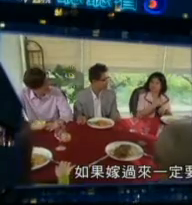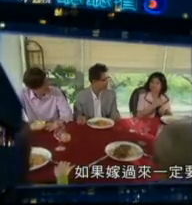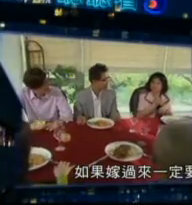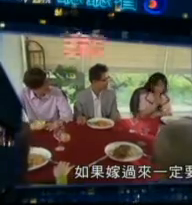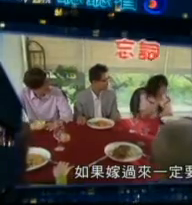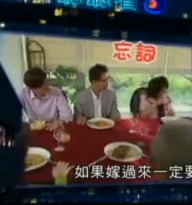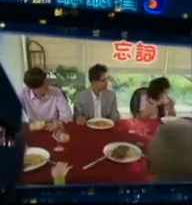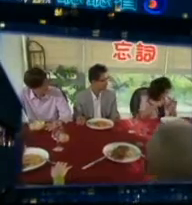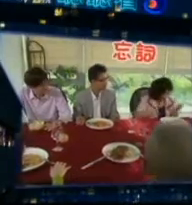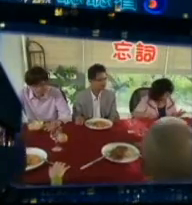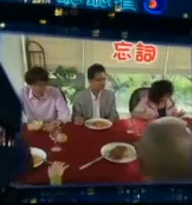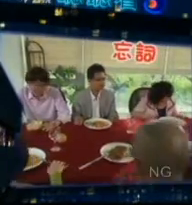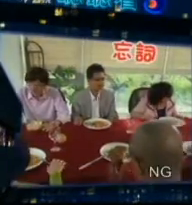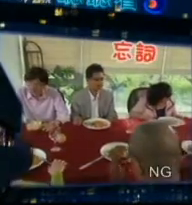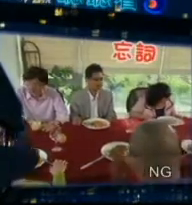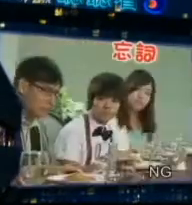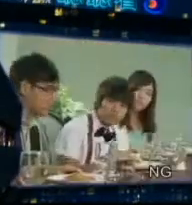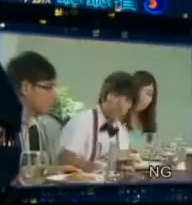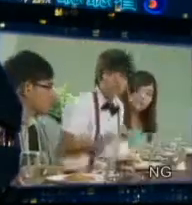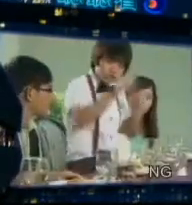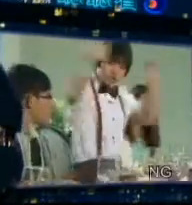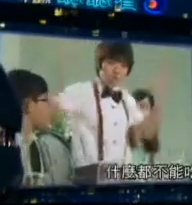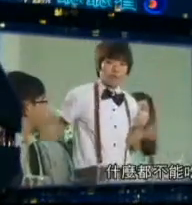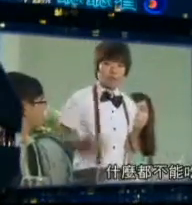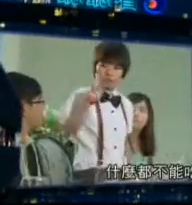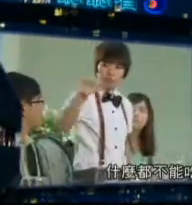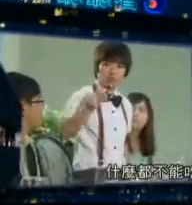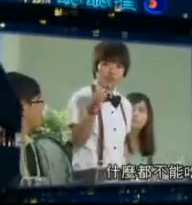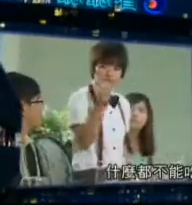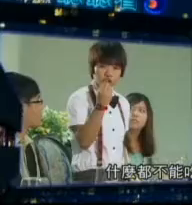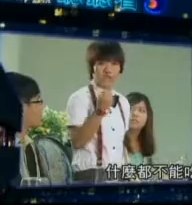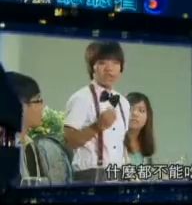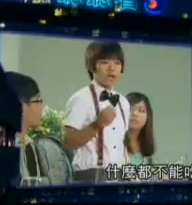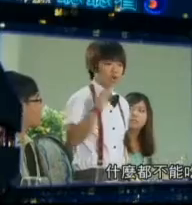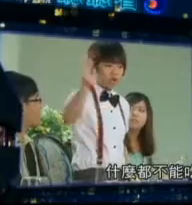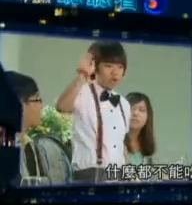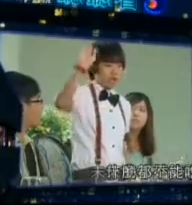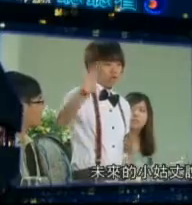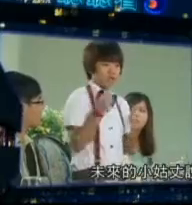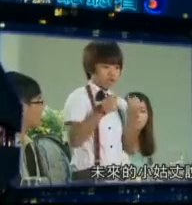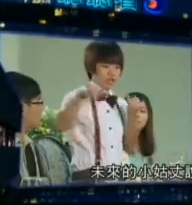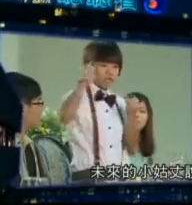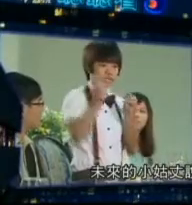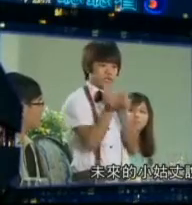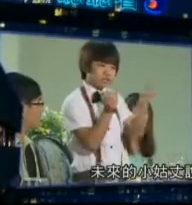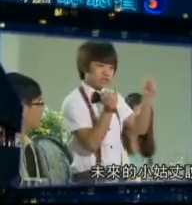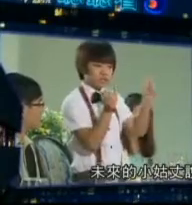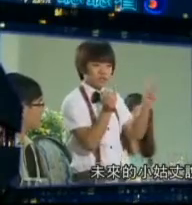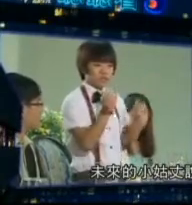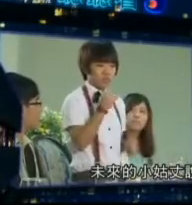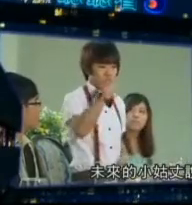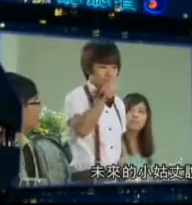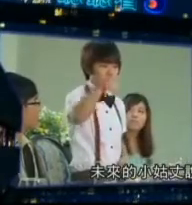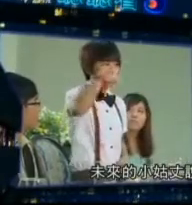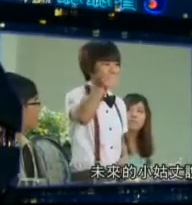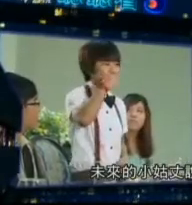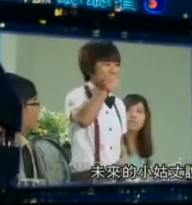呐、啊。啊 ，NG， 什么都不能吃啦。未来的小姑丈说吃。